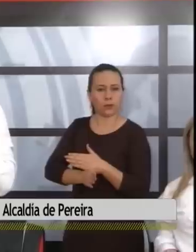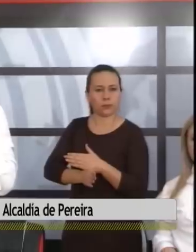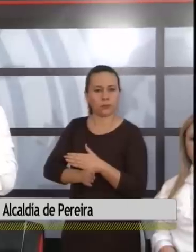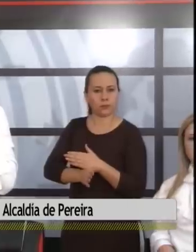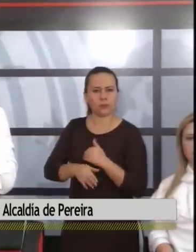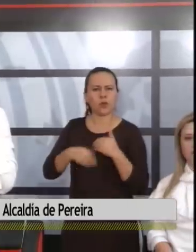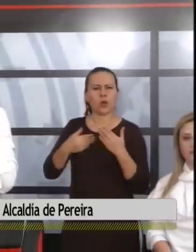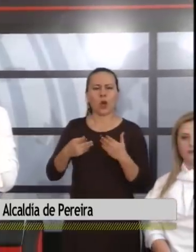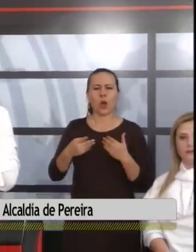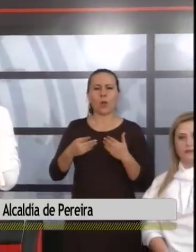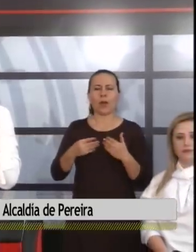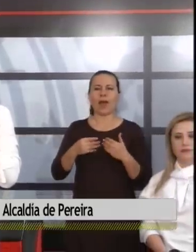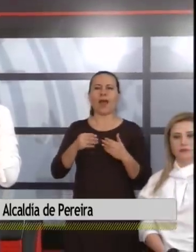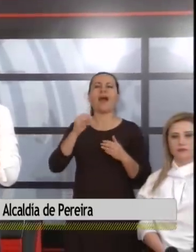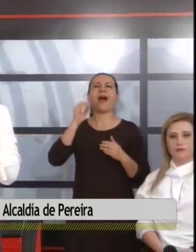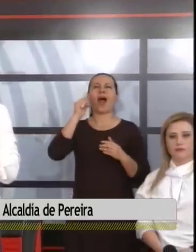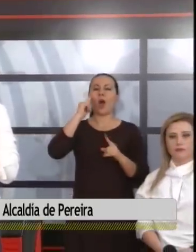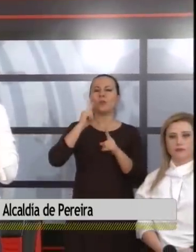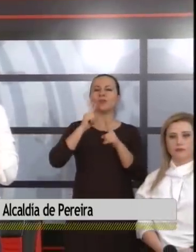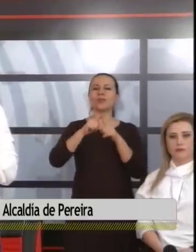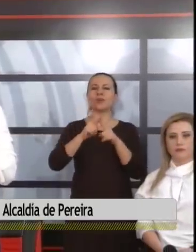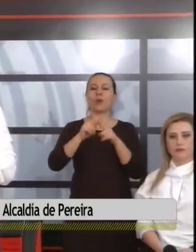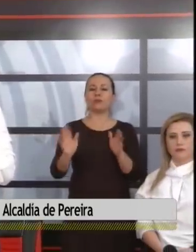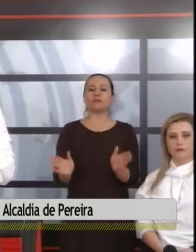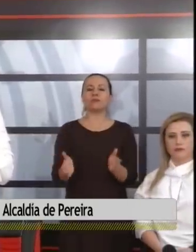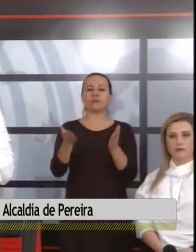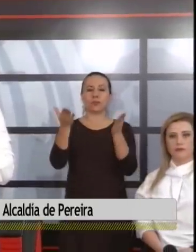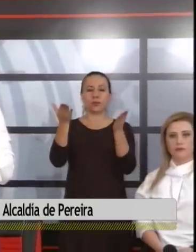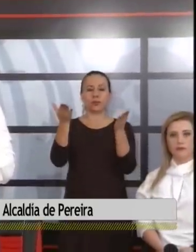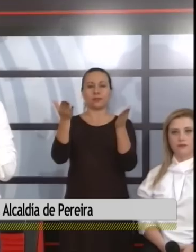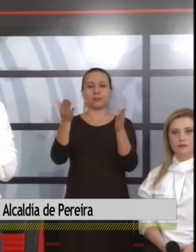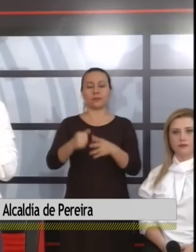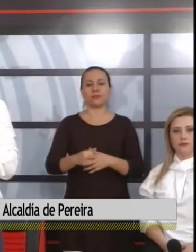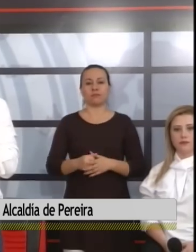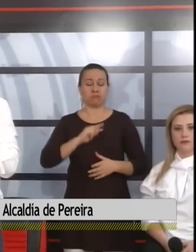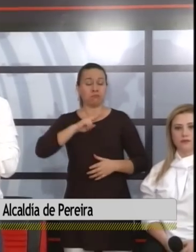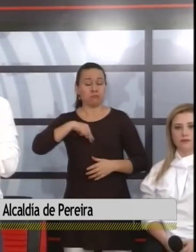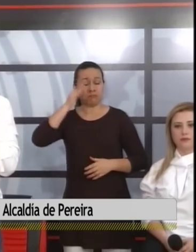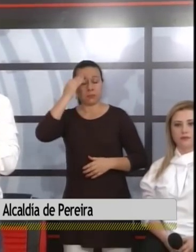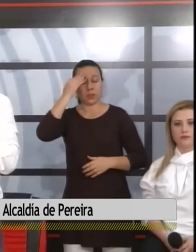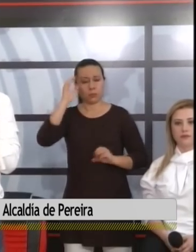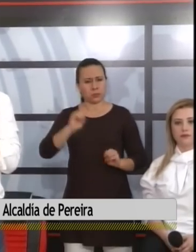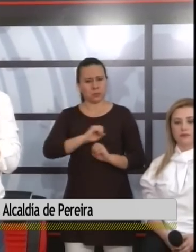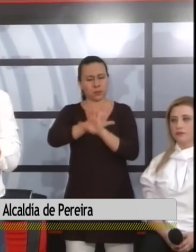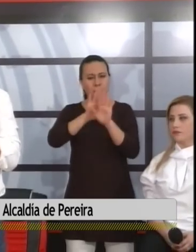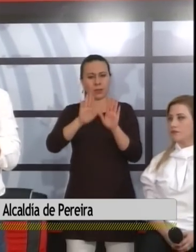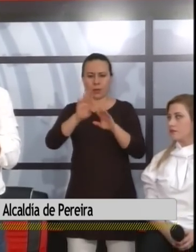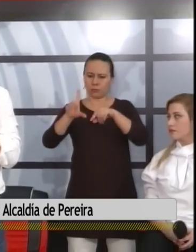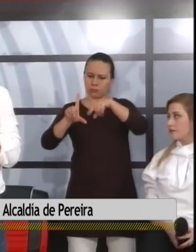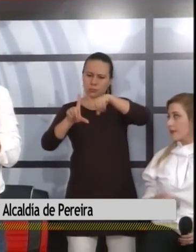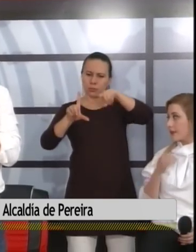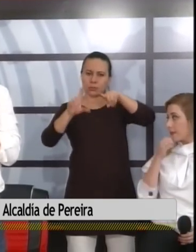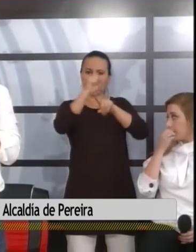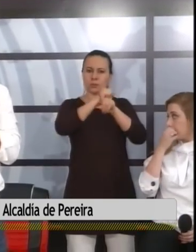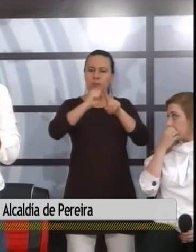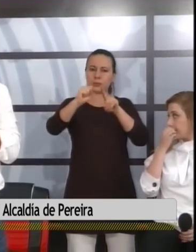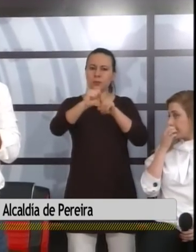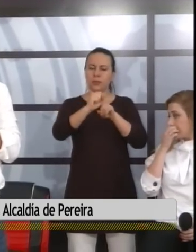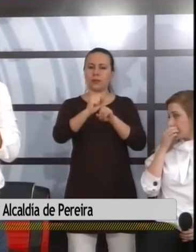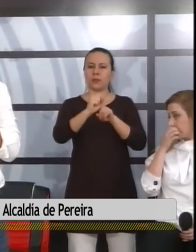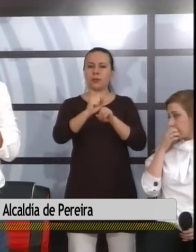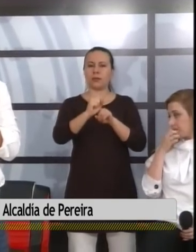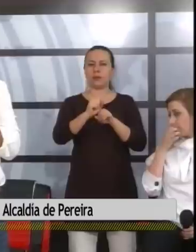el desafío de mejorar donde hay que mejorar. Tenemos claro que en los indicadores sociales, allí